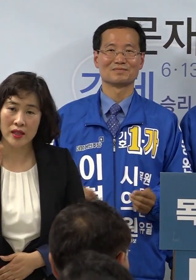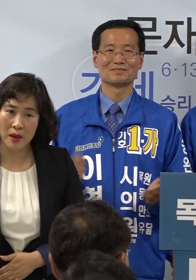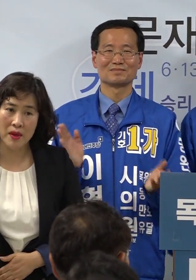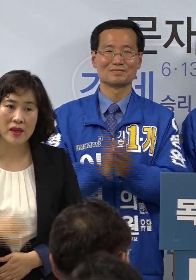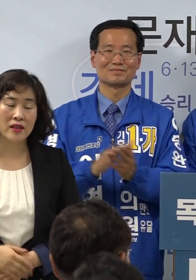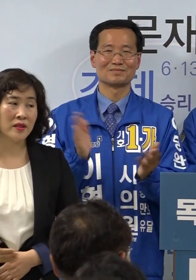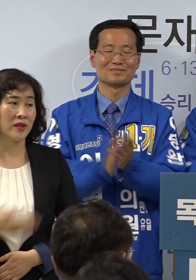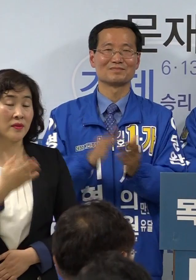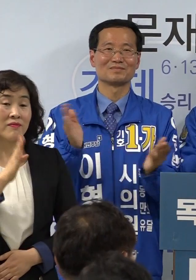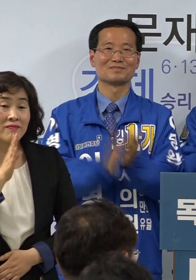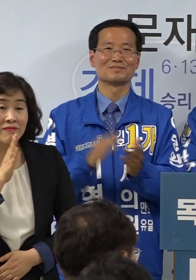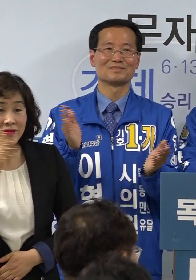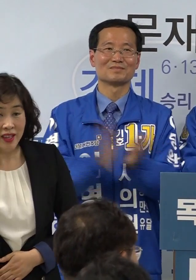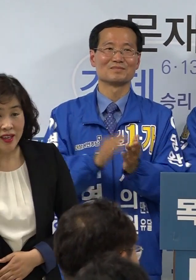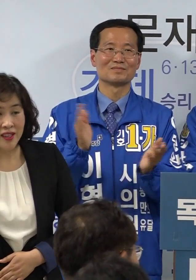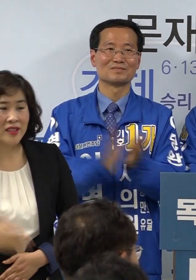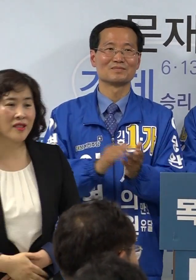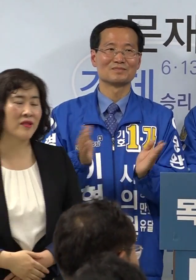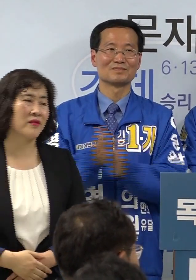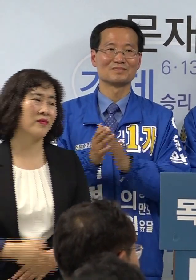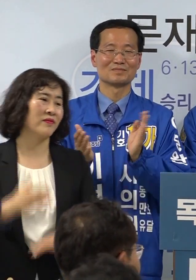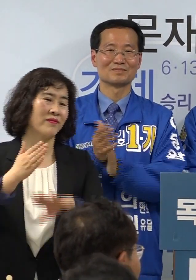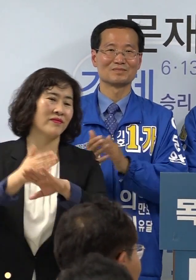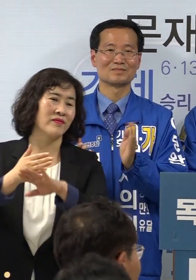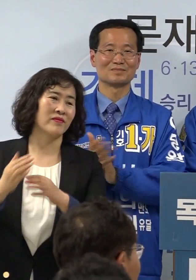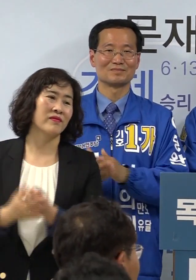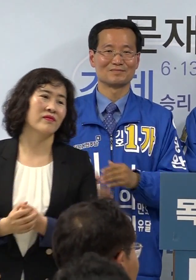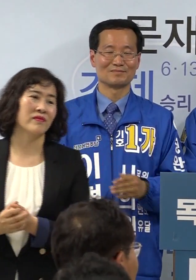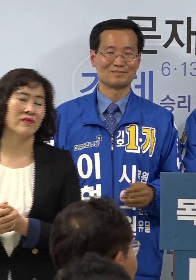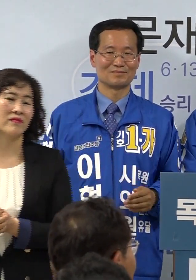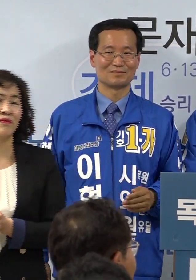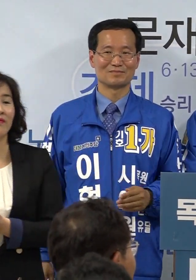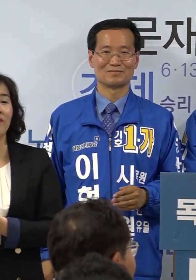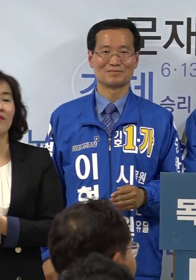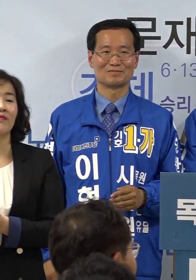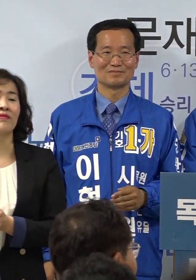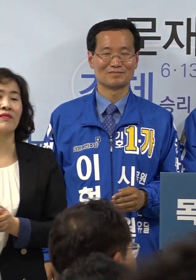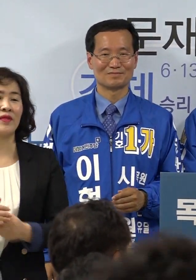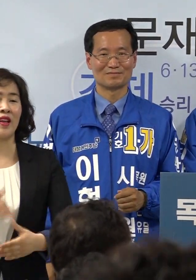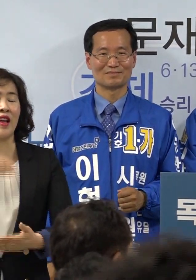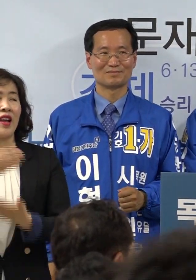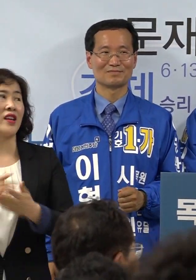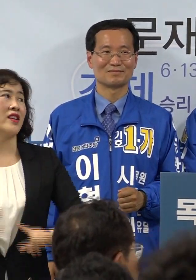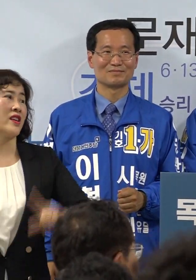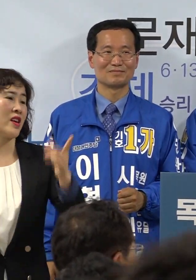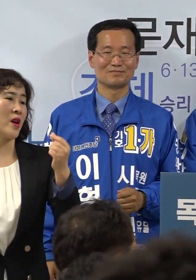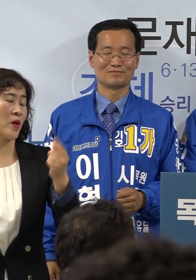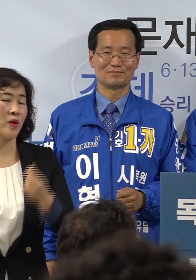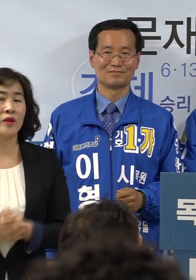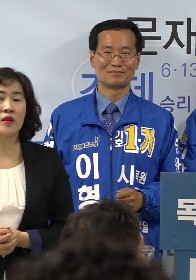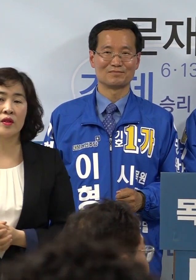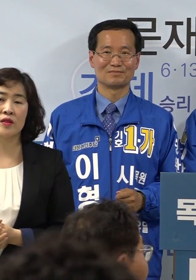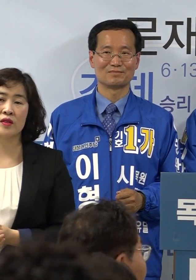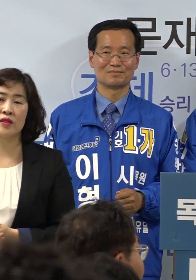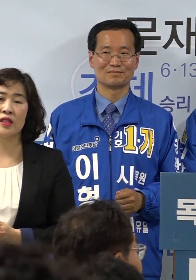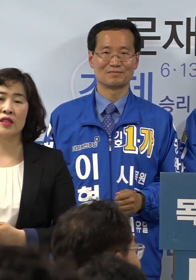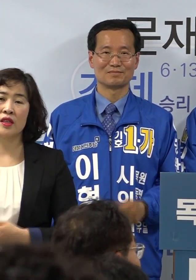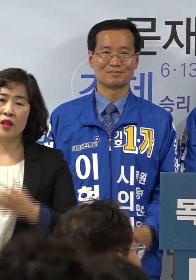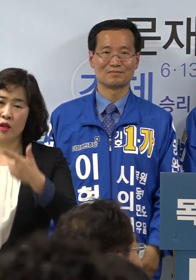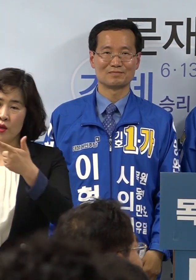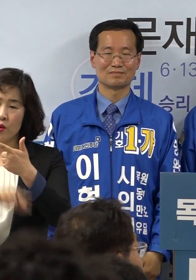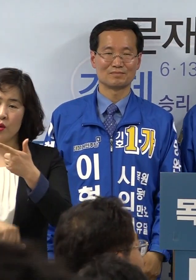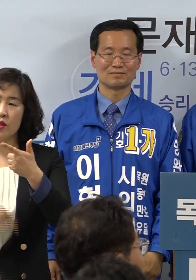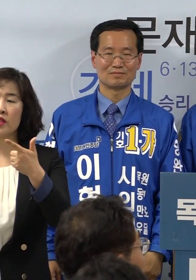여러분? 네, 감사합니다. 아, 정말 감격스러운 날이고 이제 다음 달